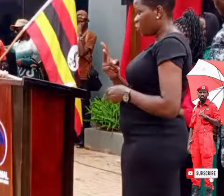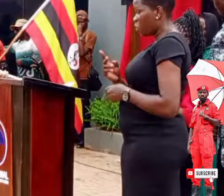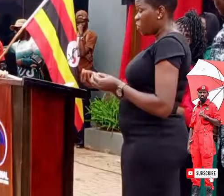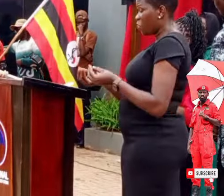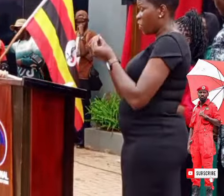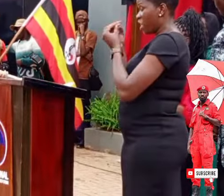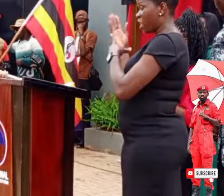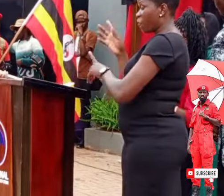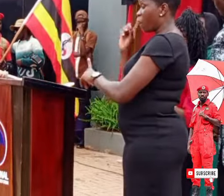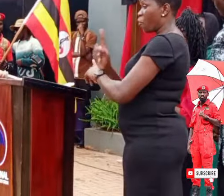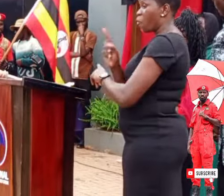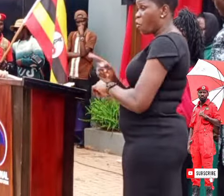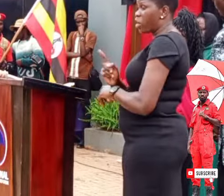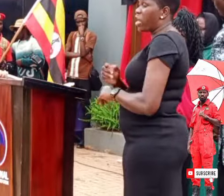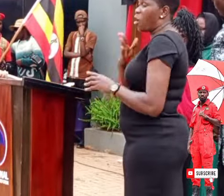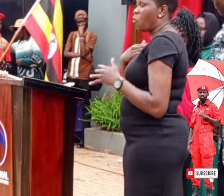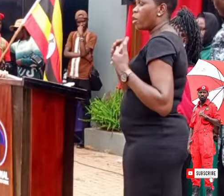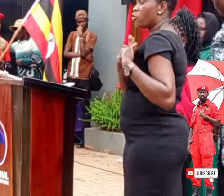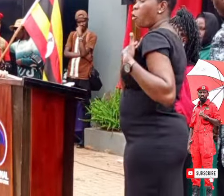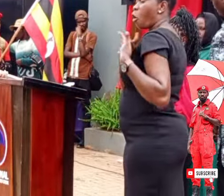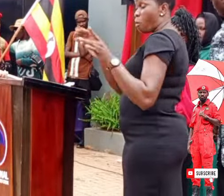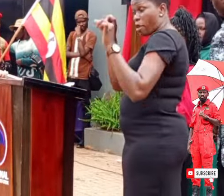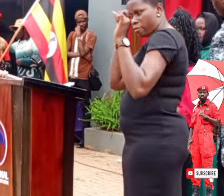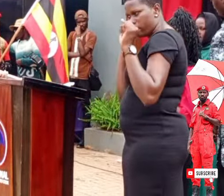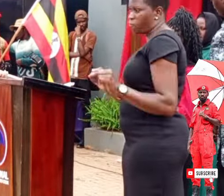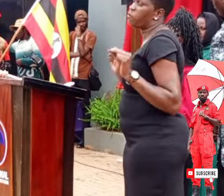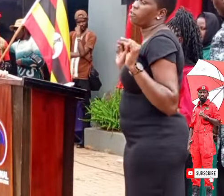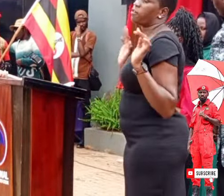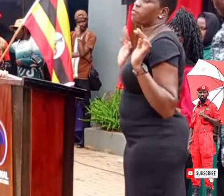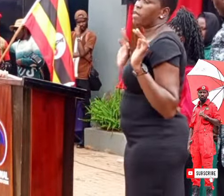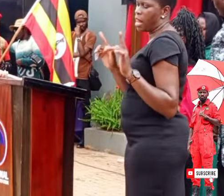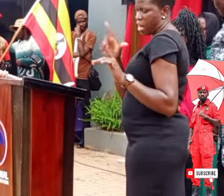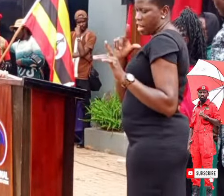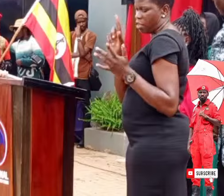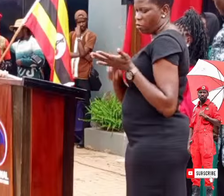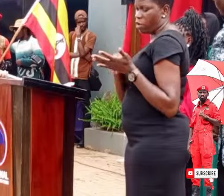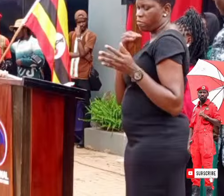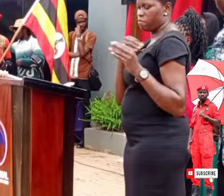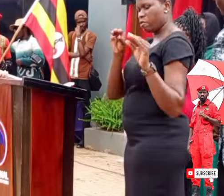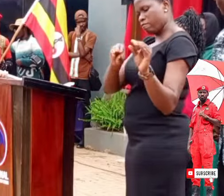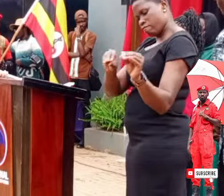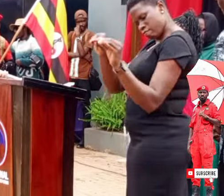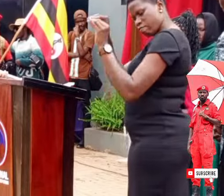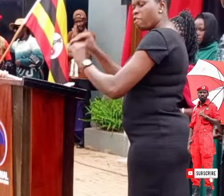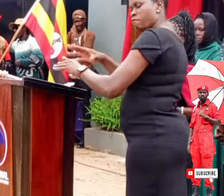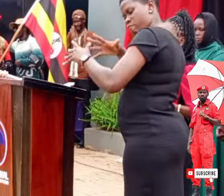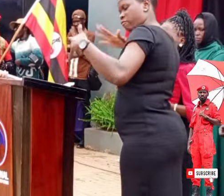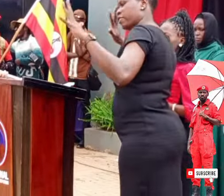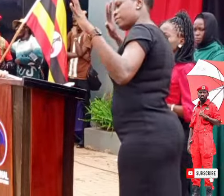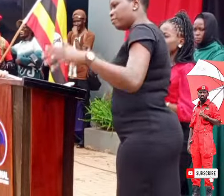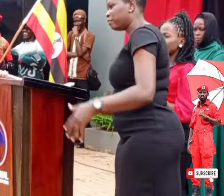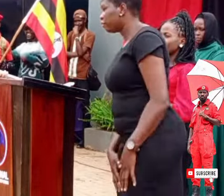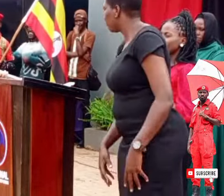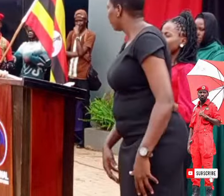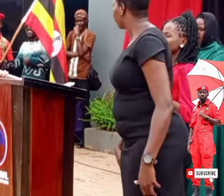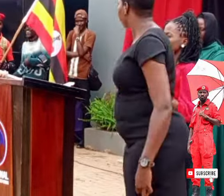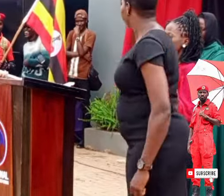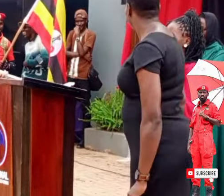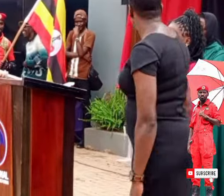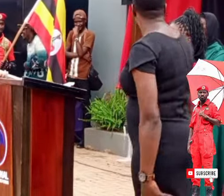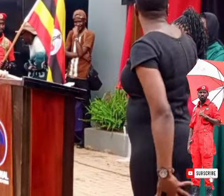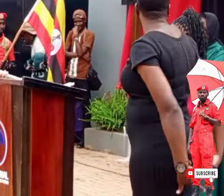ne bakawoni kangogere leero kasa navaawo mu kitundu